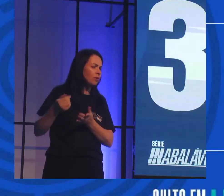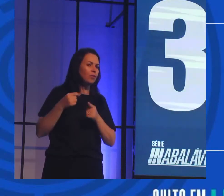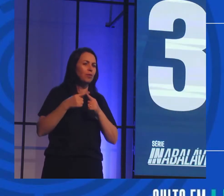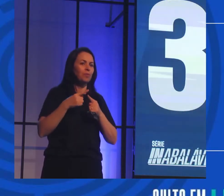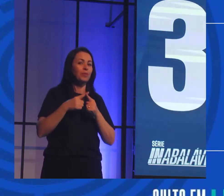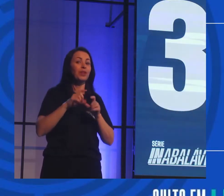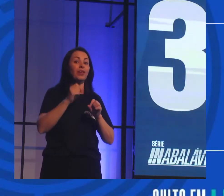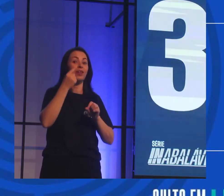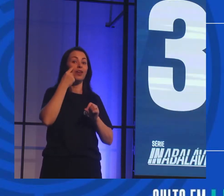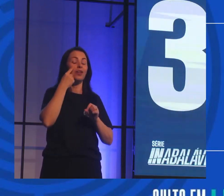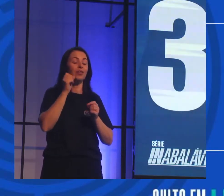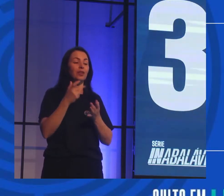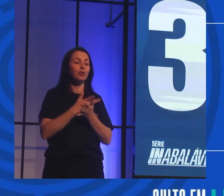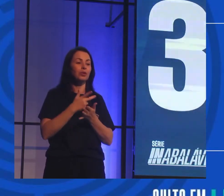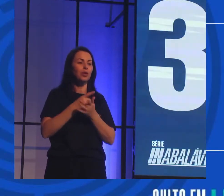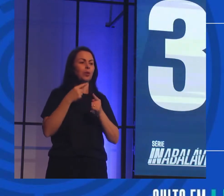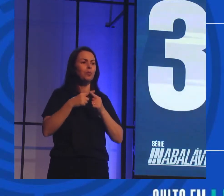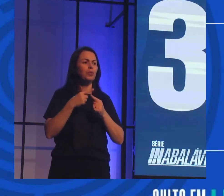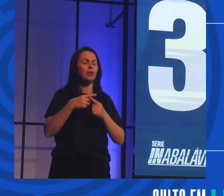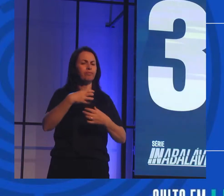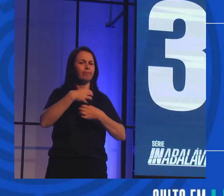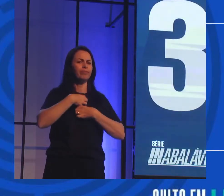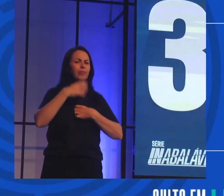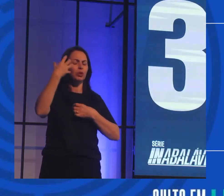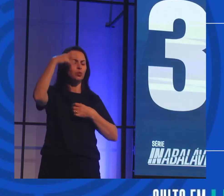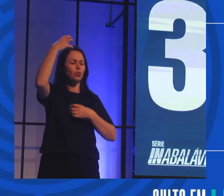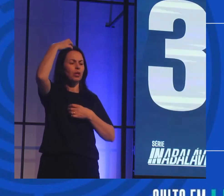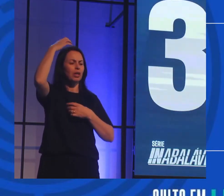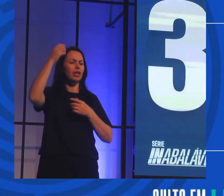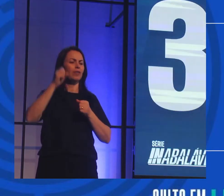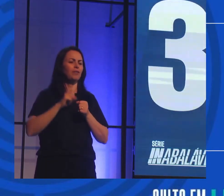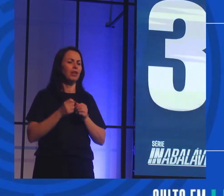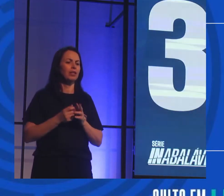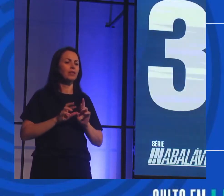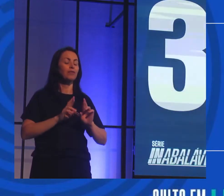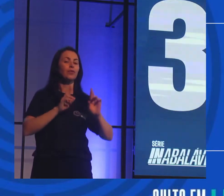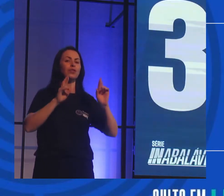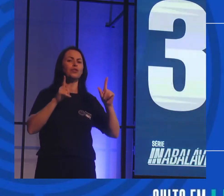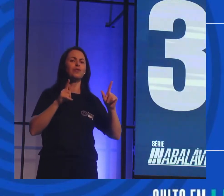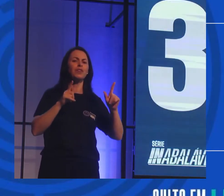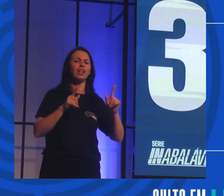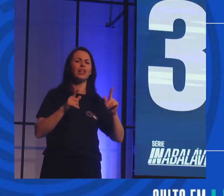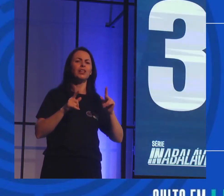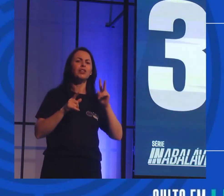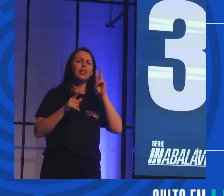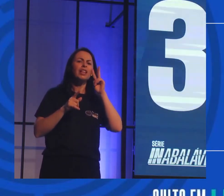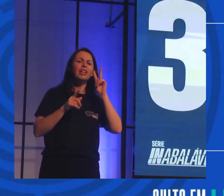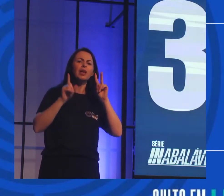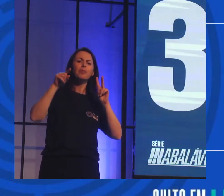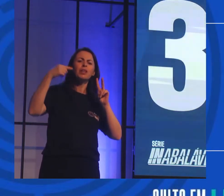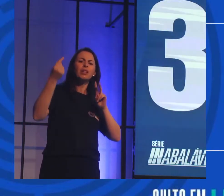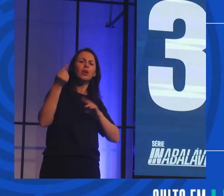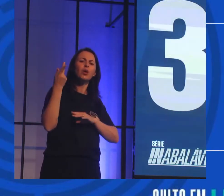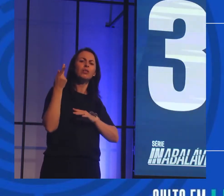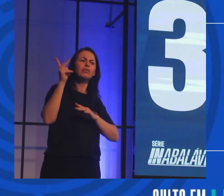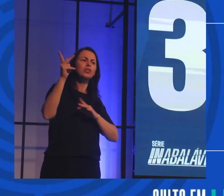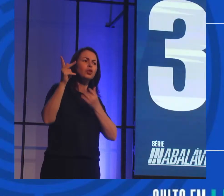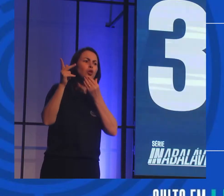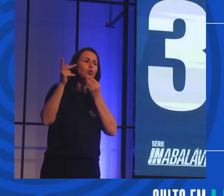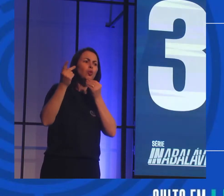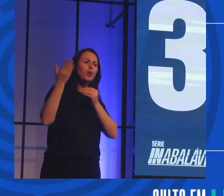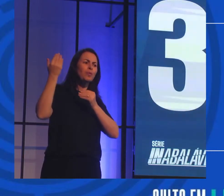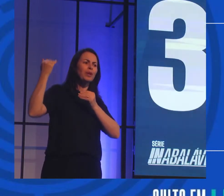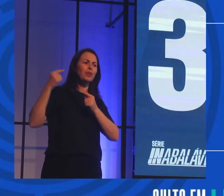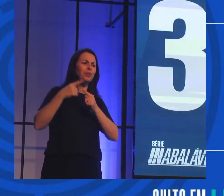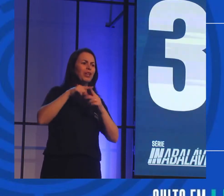quero contrapor com você, a atitude do rei Dário foi diferente da atitude de Nabucodonosor. Nabucodonosor, quando Sadraque, Mesaque e